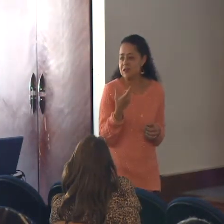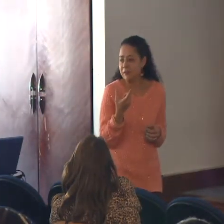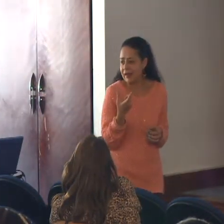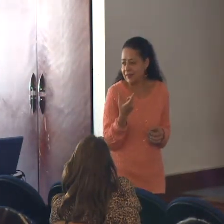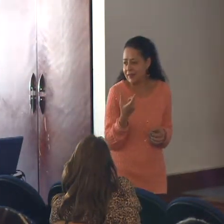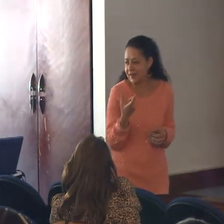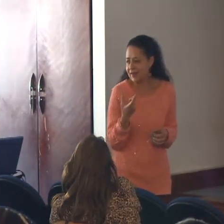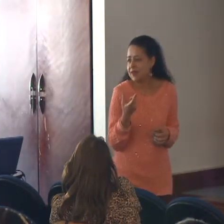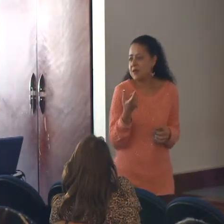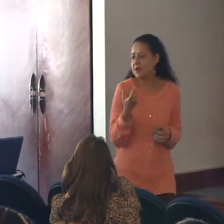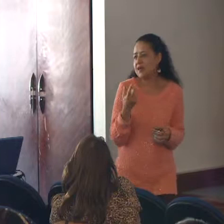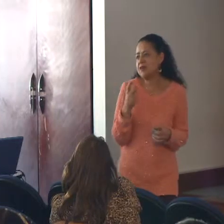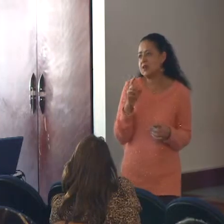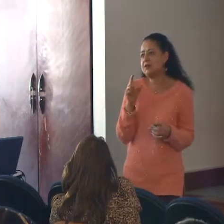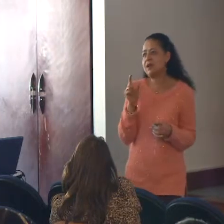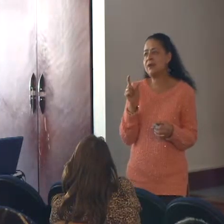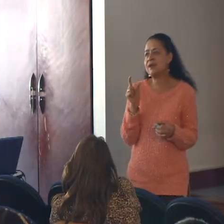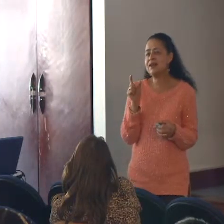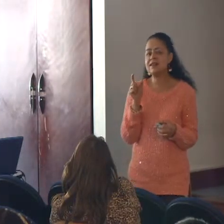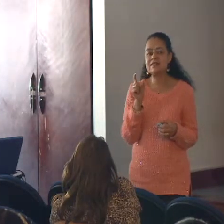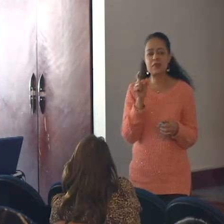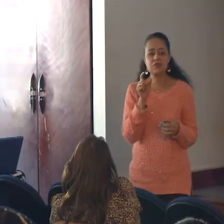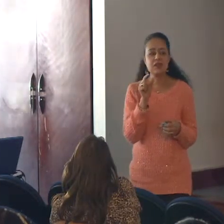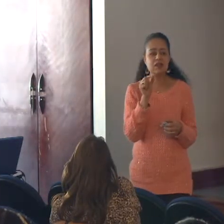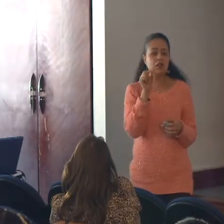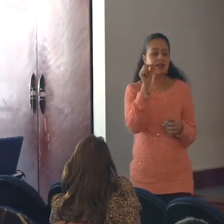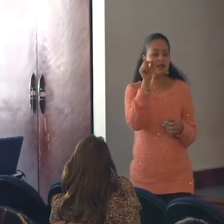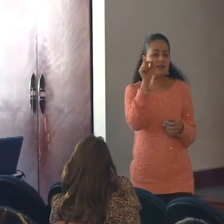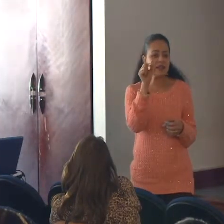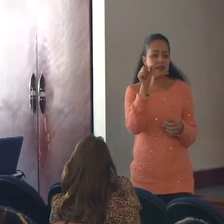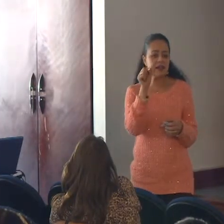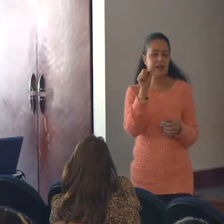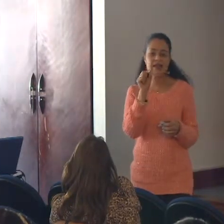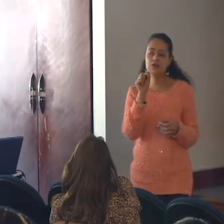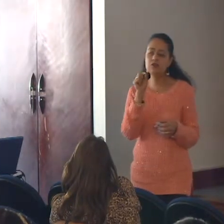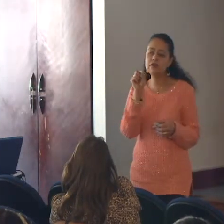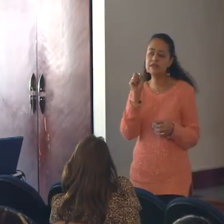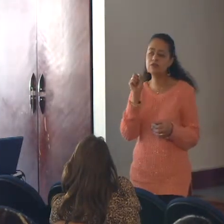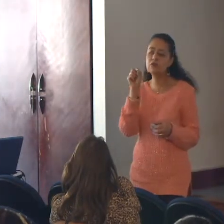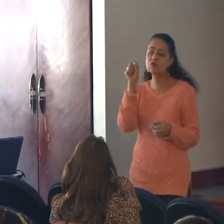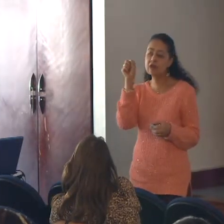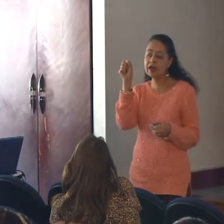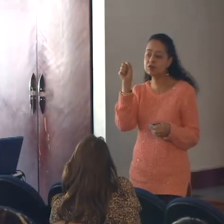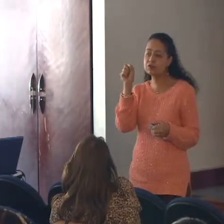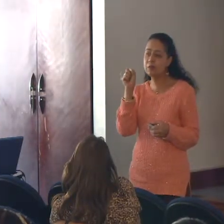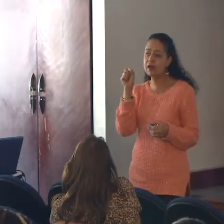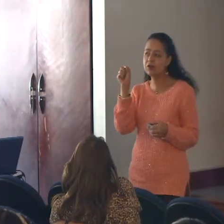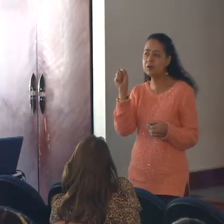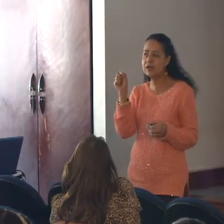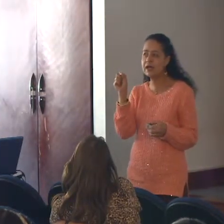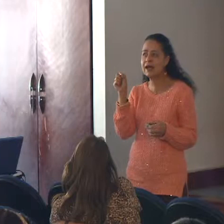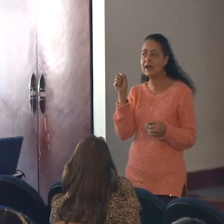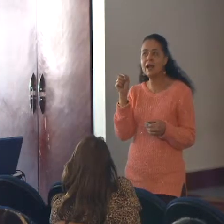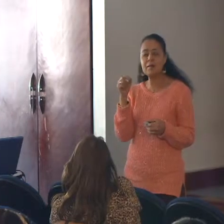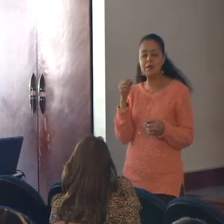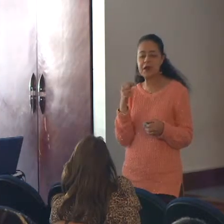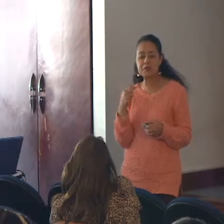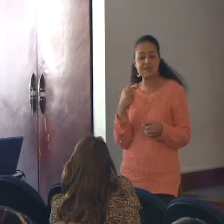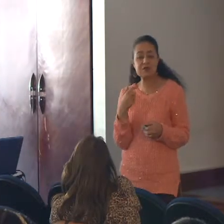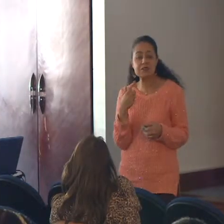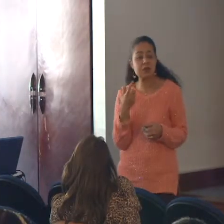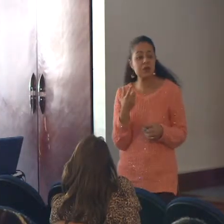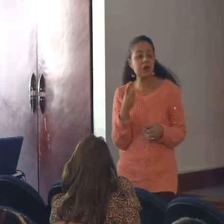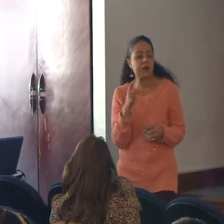una connotación semántica, porque de una u otra manera necesitamos que el niño designe, que el niño utilice algunos actos para